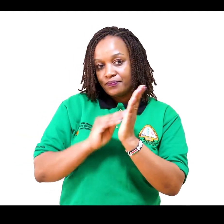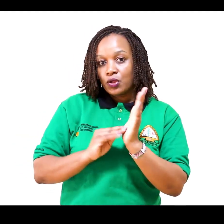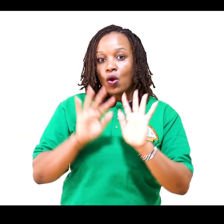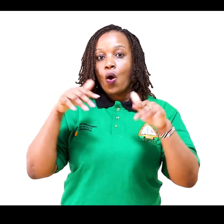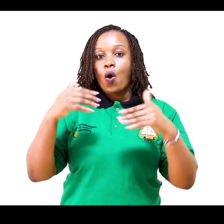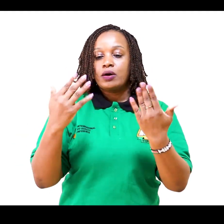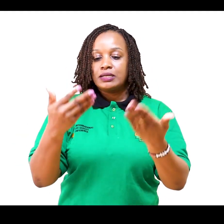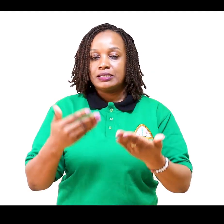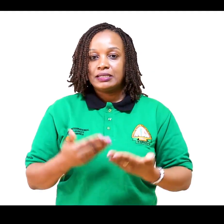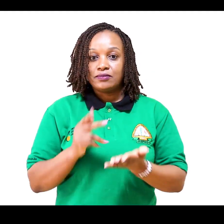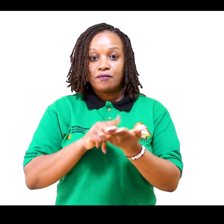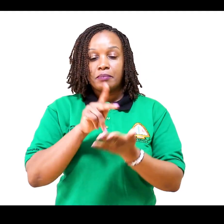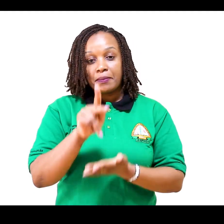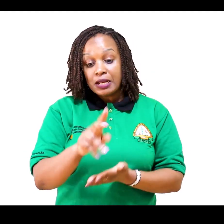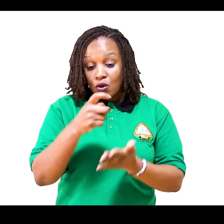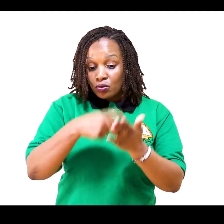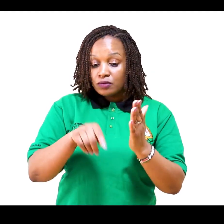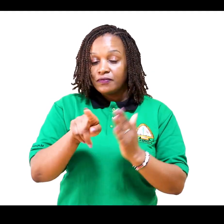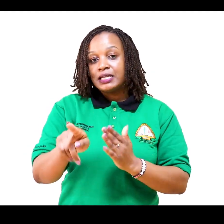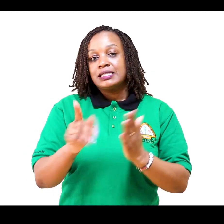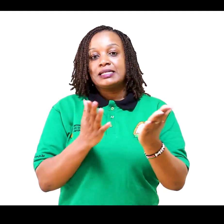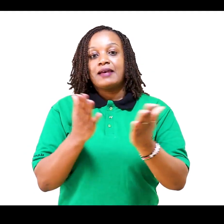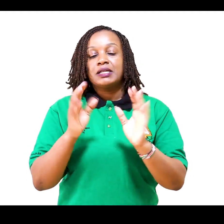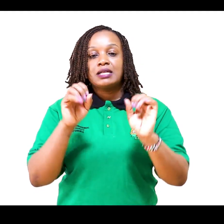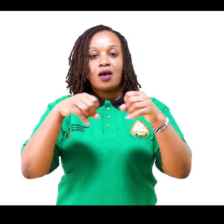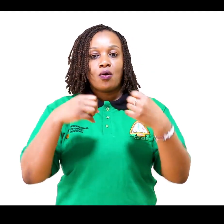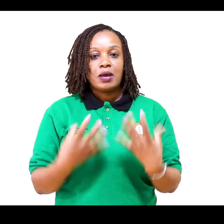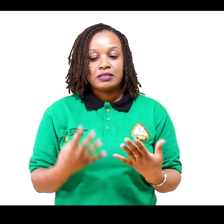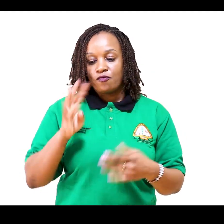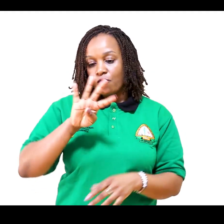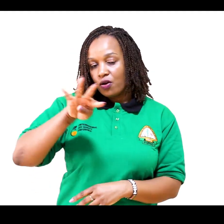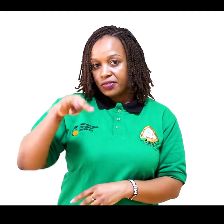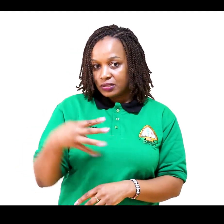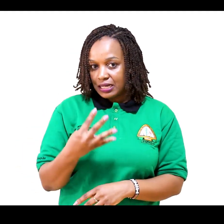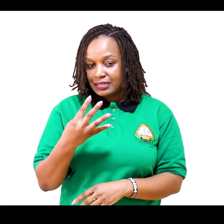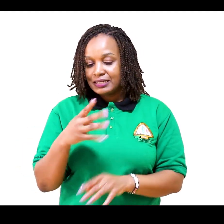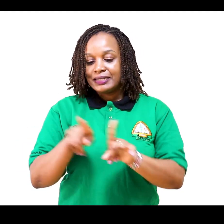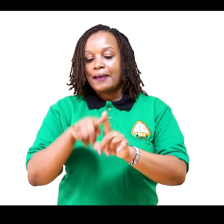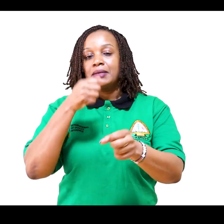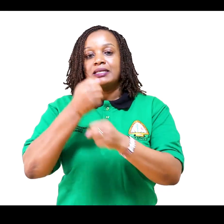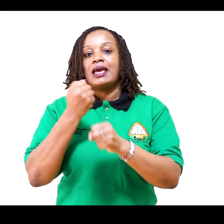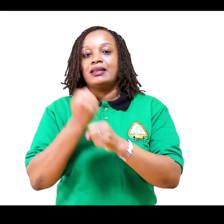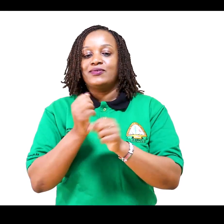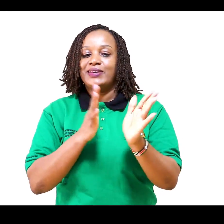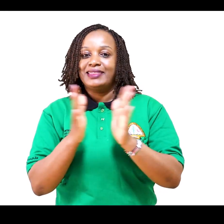inafanywa ndani ya siku 10 baada ya malipo kuthibitishwa ama kujaza kwa mkataba au kupokea